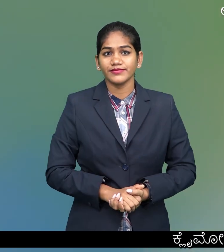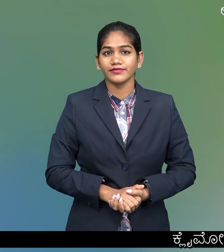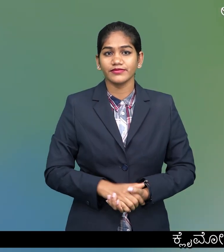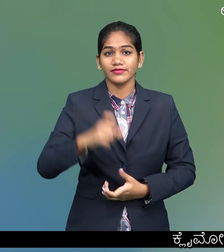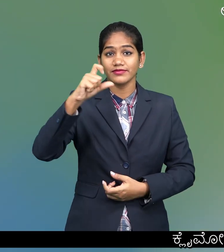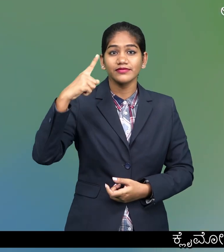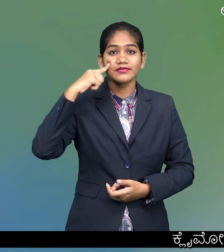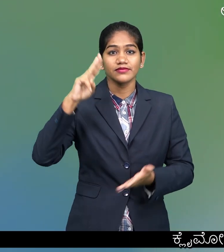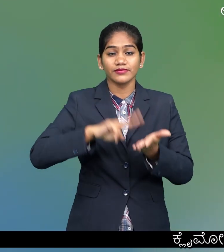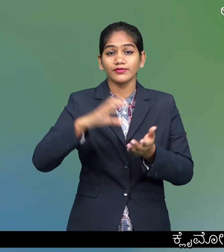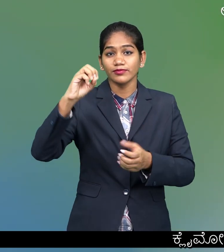ಕ್ಲೈಮೋಗ್ರಾಫ್ ಎಂದರೇನು,